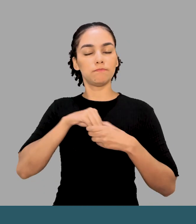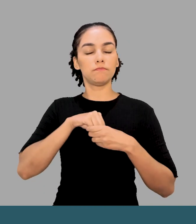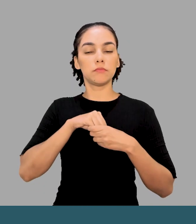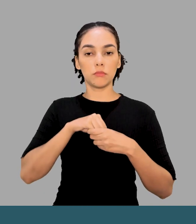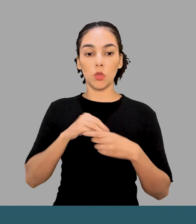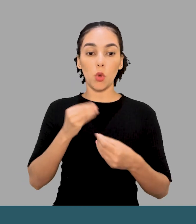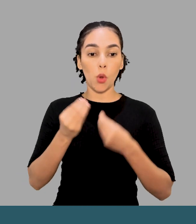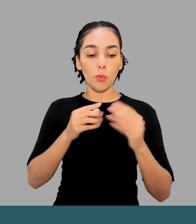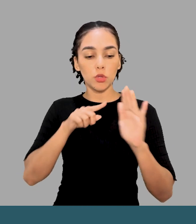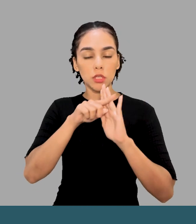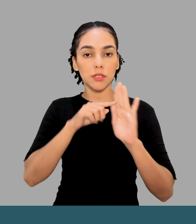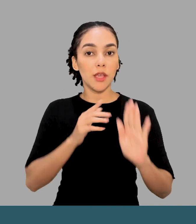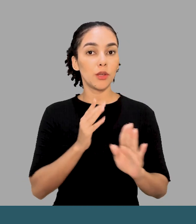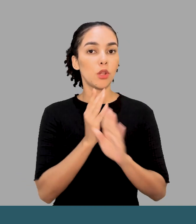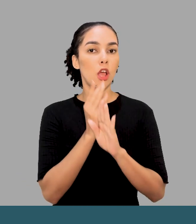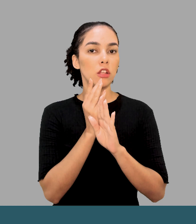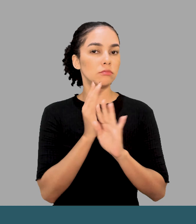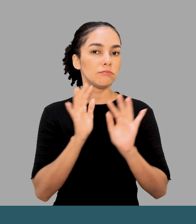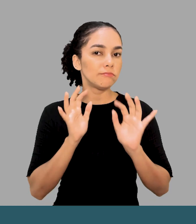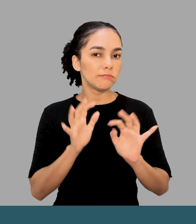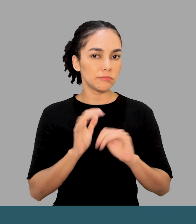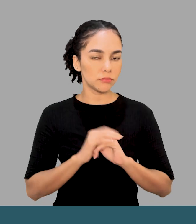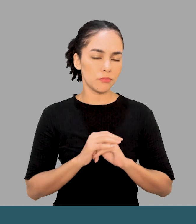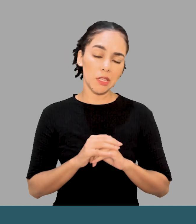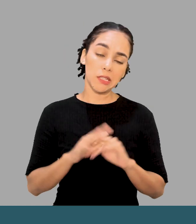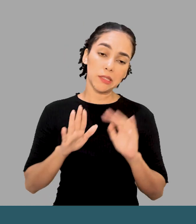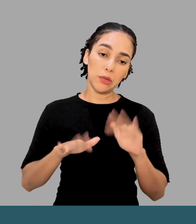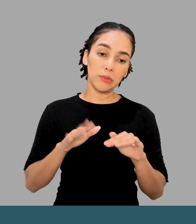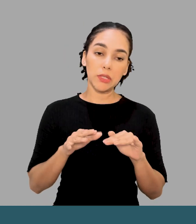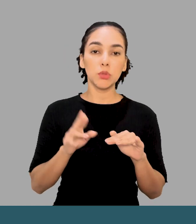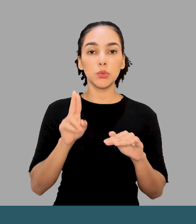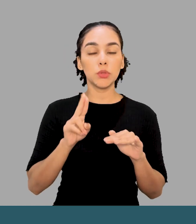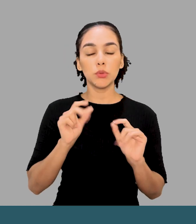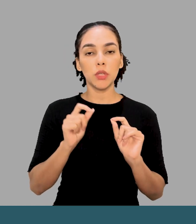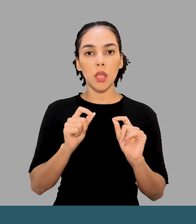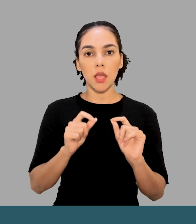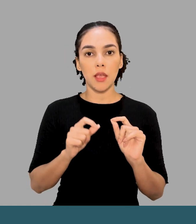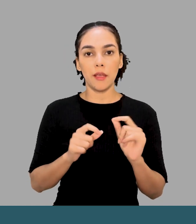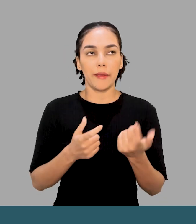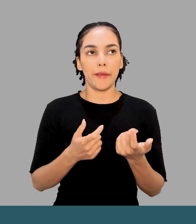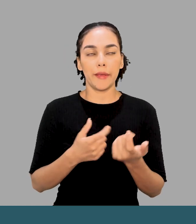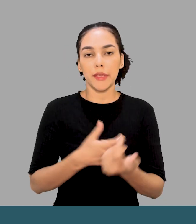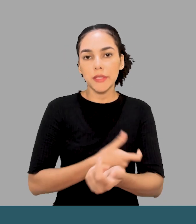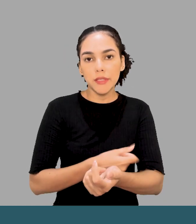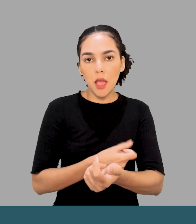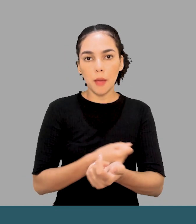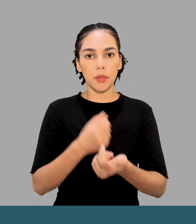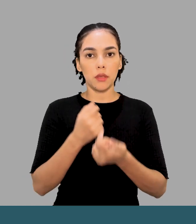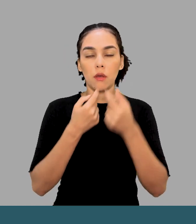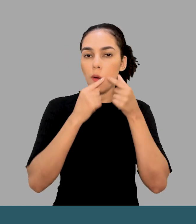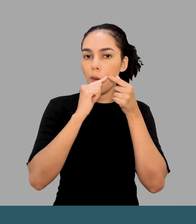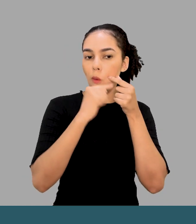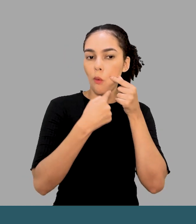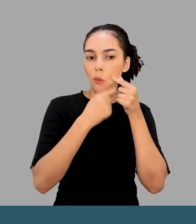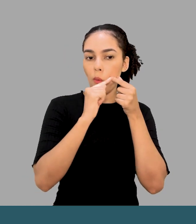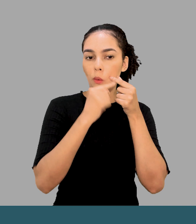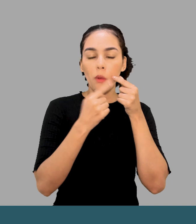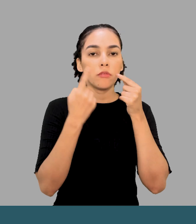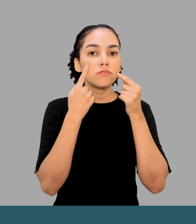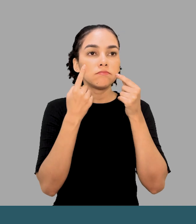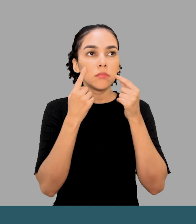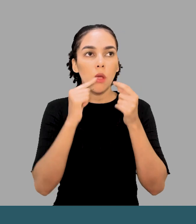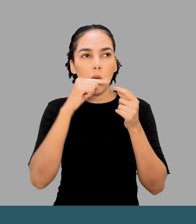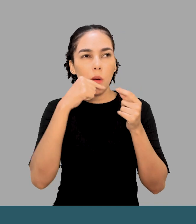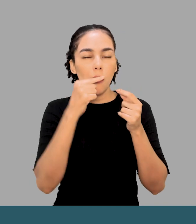se fazer o diagnóstico nesta situação? Talvez exame de pele, talvez pela bochecha do que aparece, e você